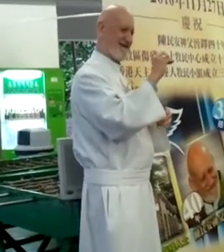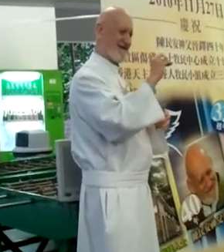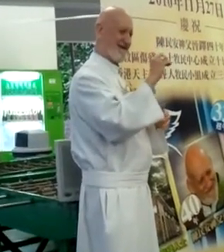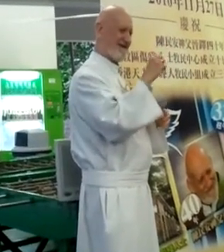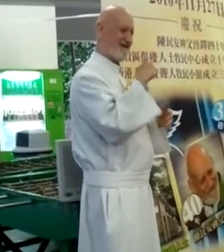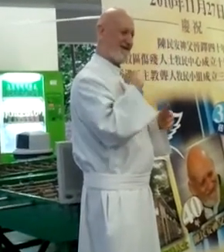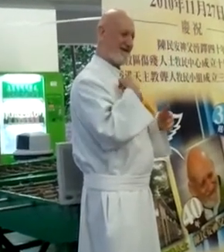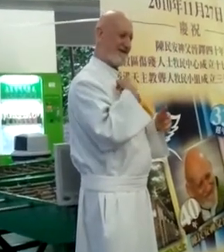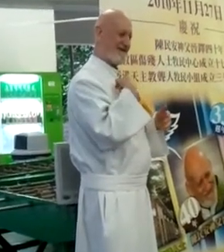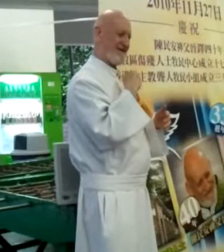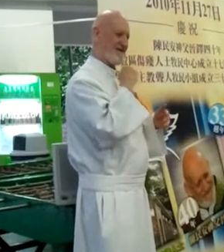程。